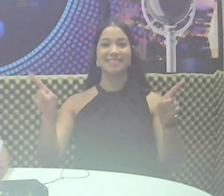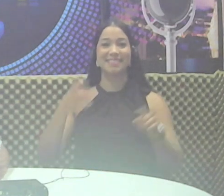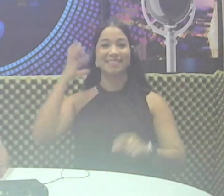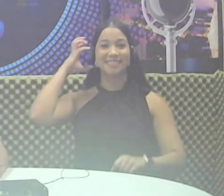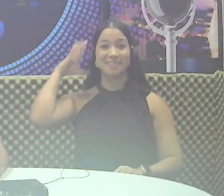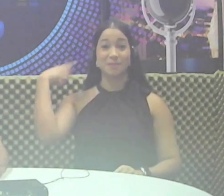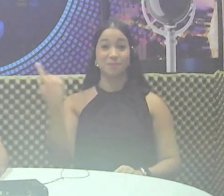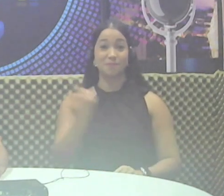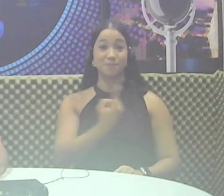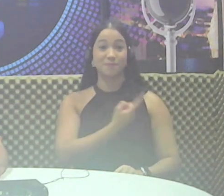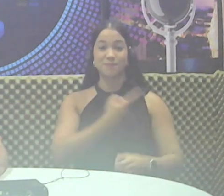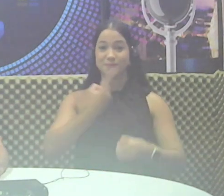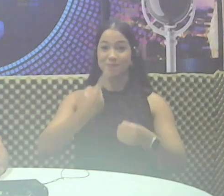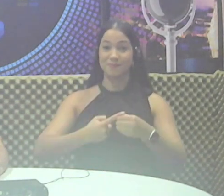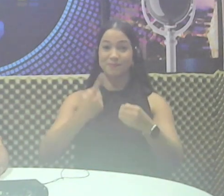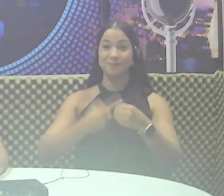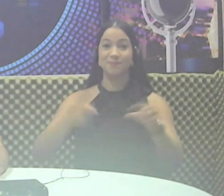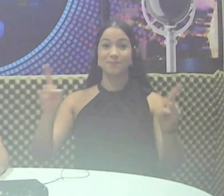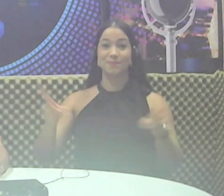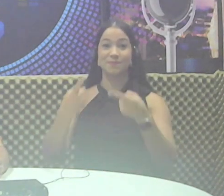Rádio Nossa Cidade.